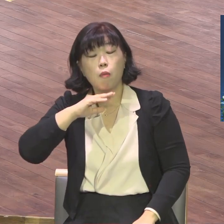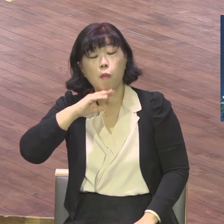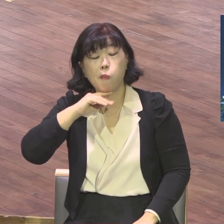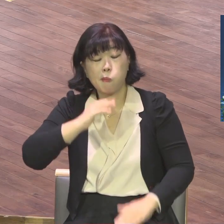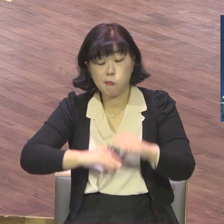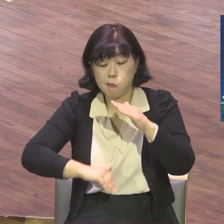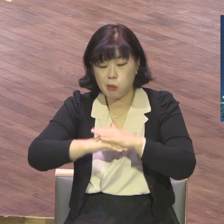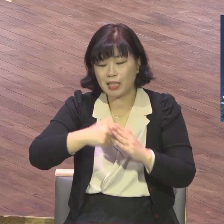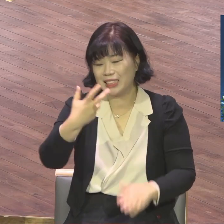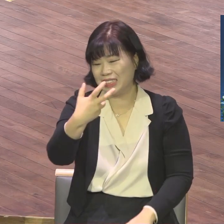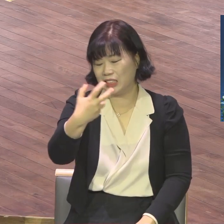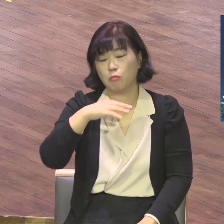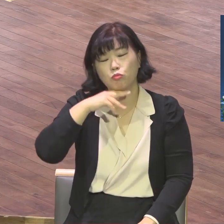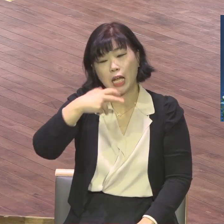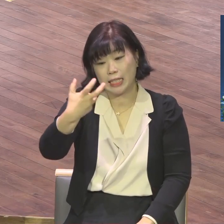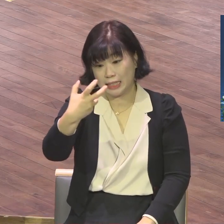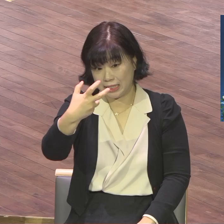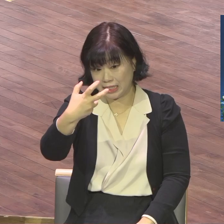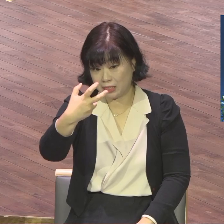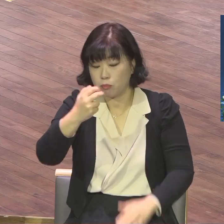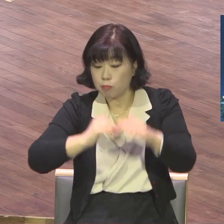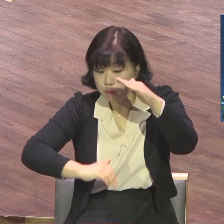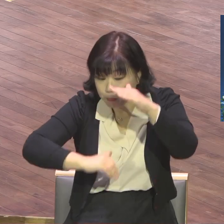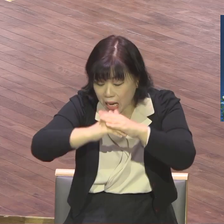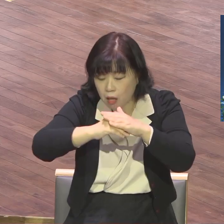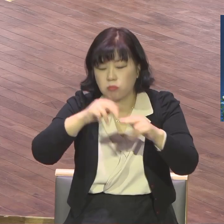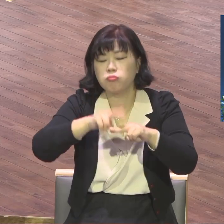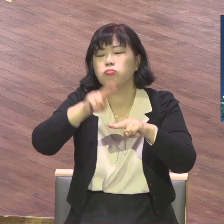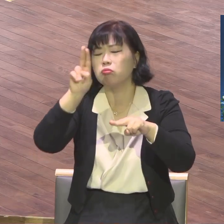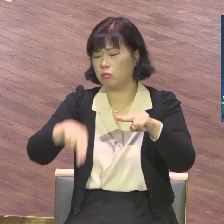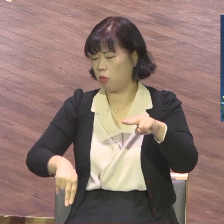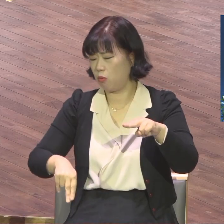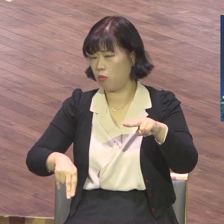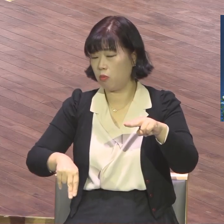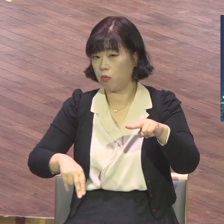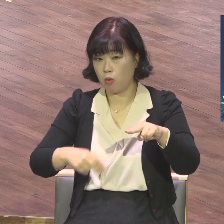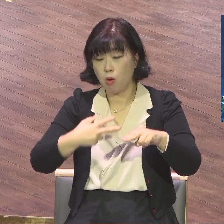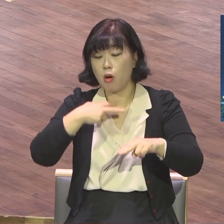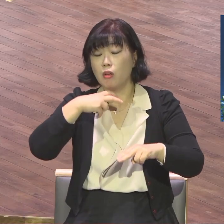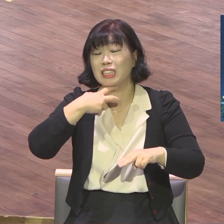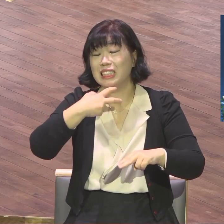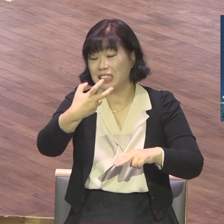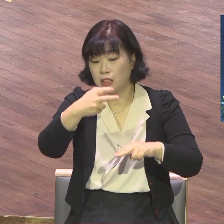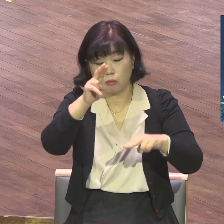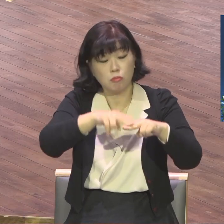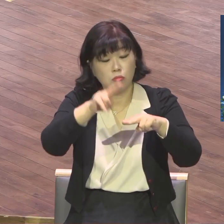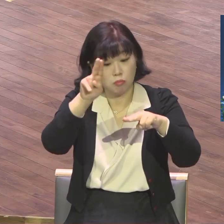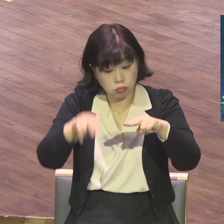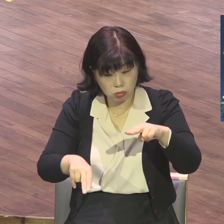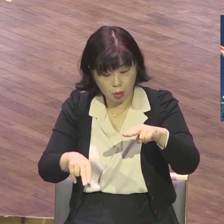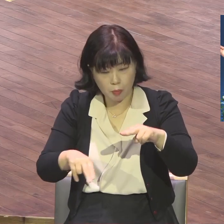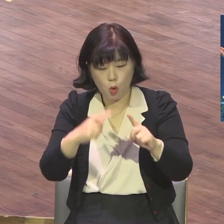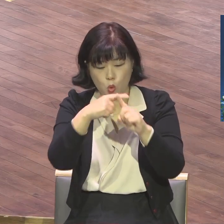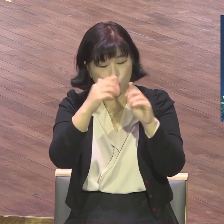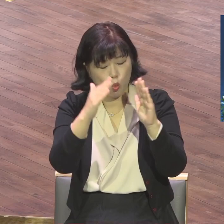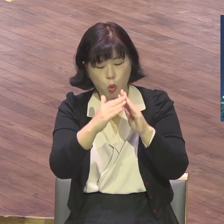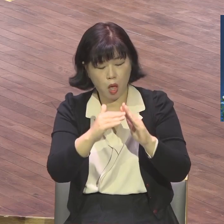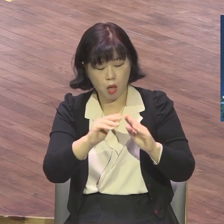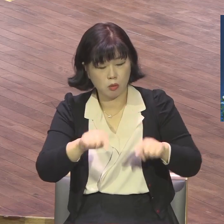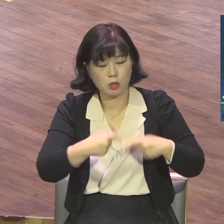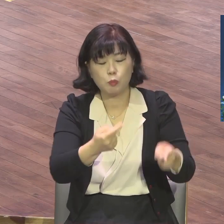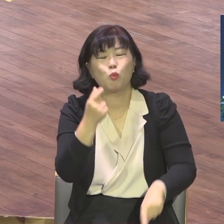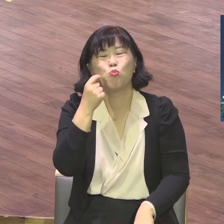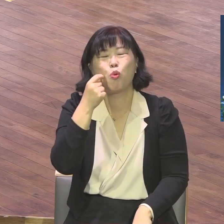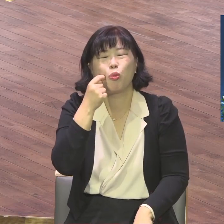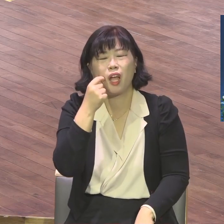그런 교단이 많아요. 그럼 뭐예요? 그건 놀아요, 그냥. 그 교회도 못 나가게 돼. 그 40km 떨어져. 미국